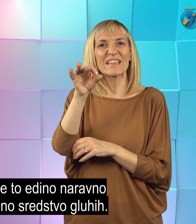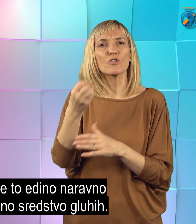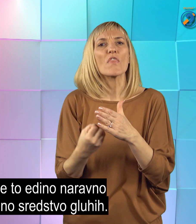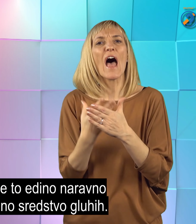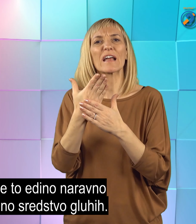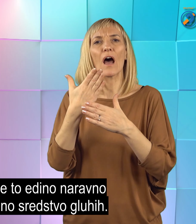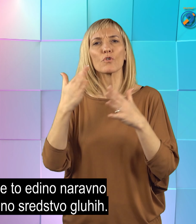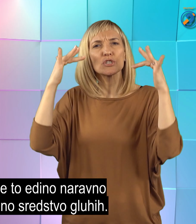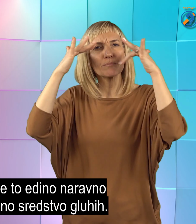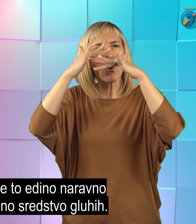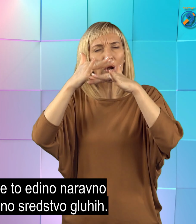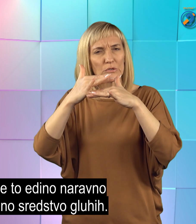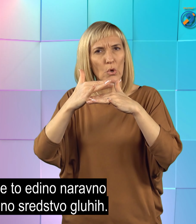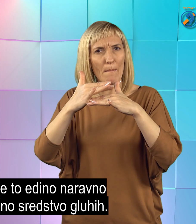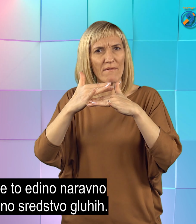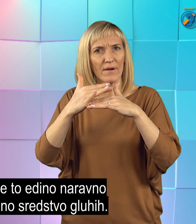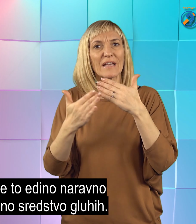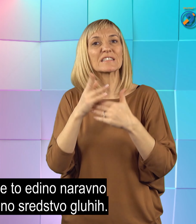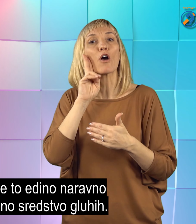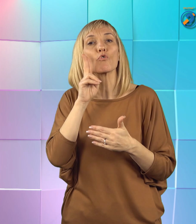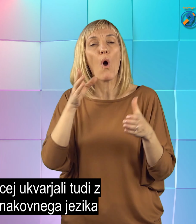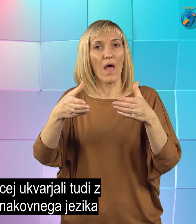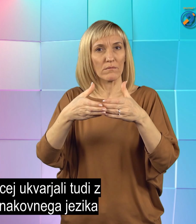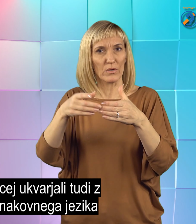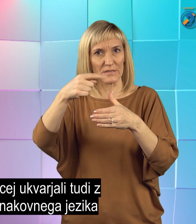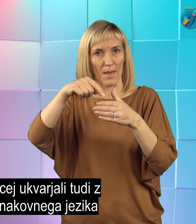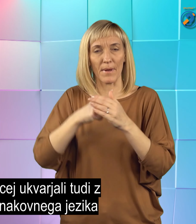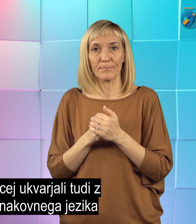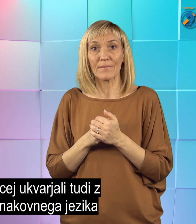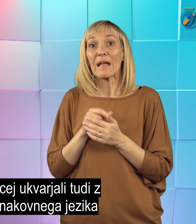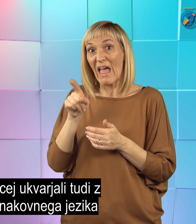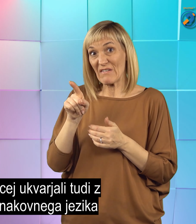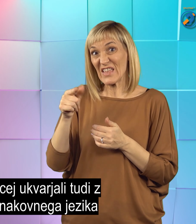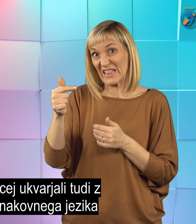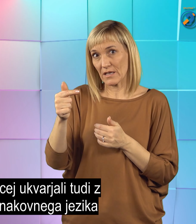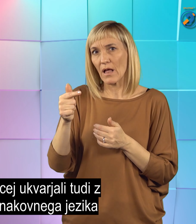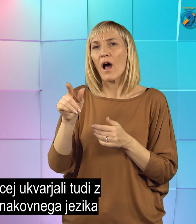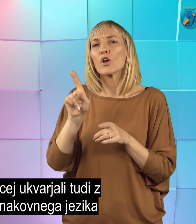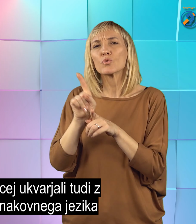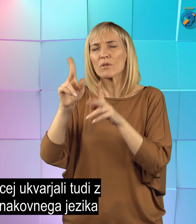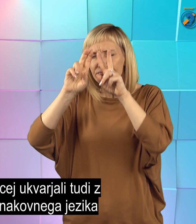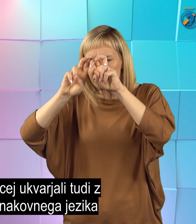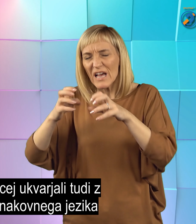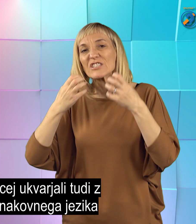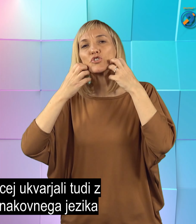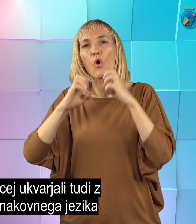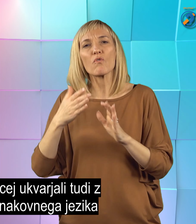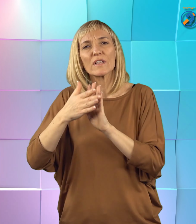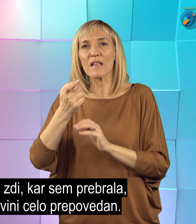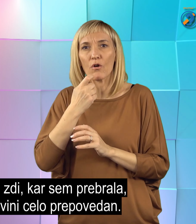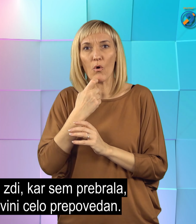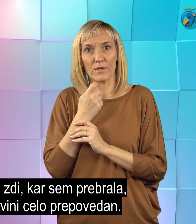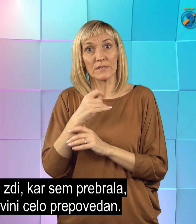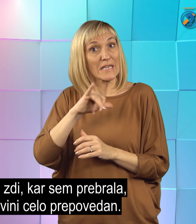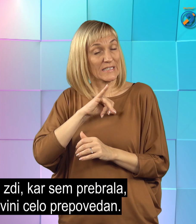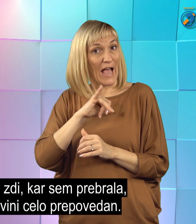naravno sporazumevalno sredstvo gluhih. Vi ste se precej ukvarjali tudi z zgodovino tega znakovnega jezika in zanimivo se